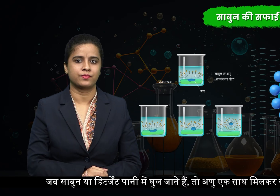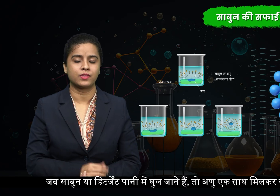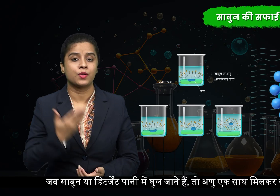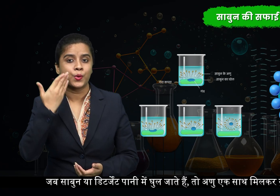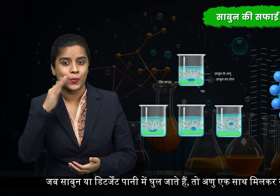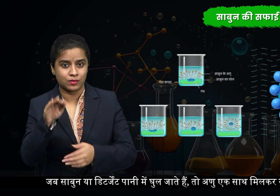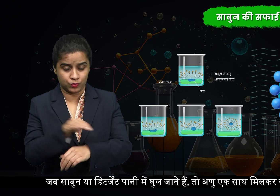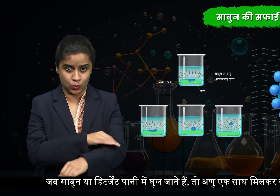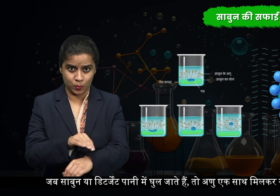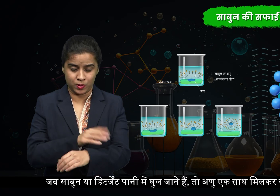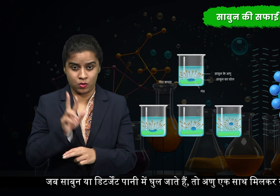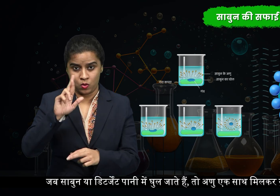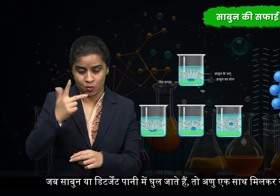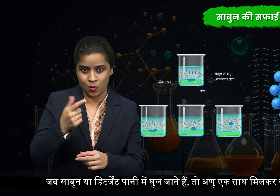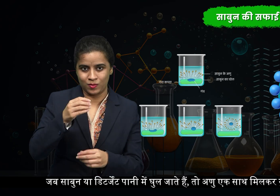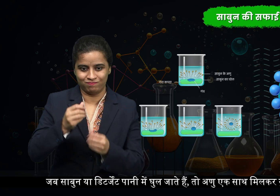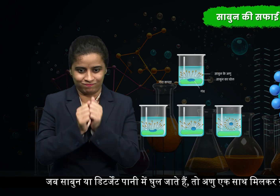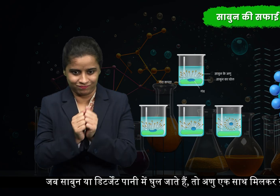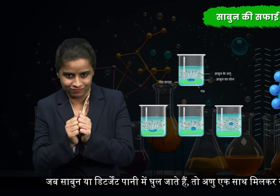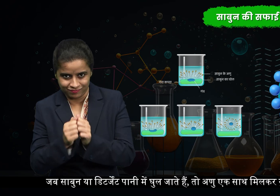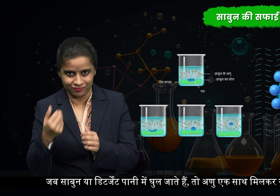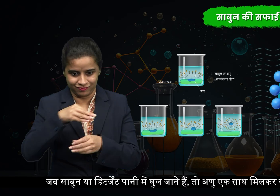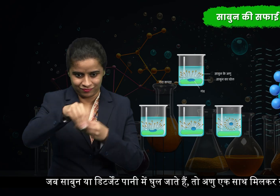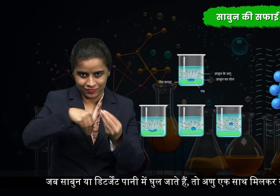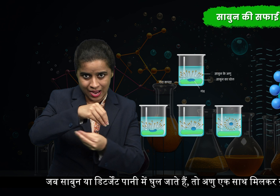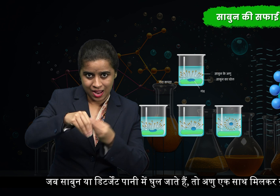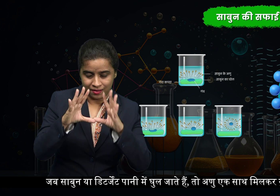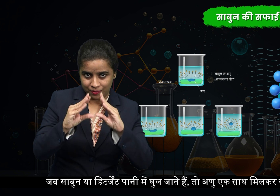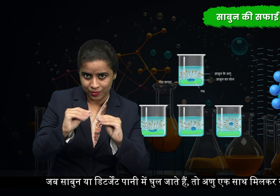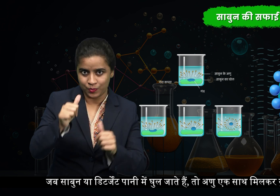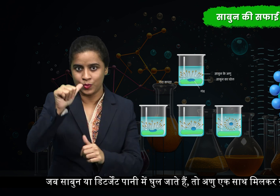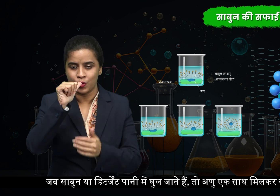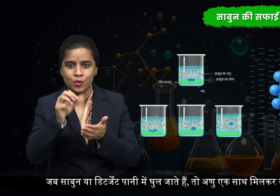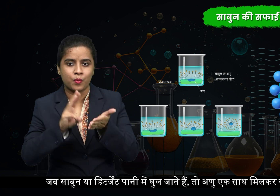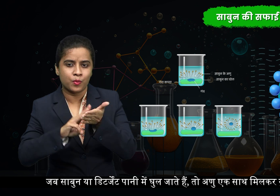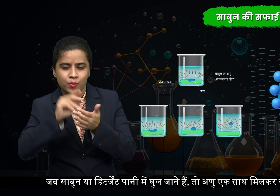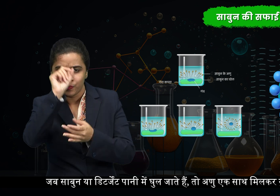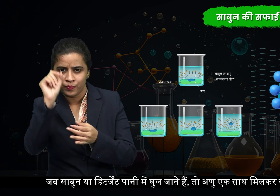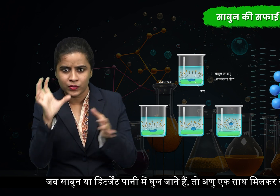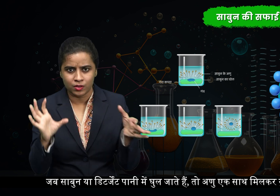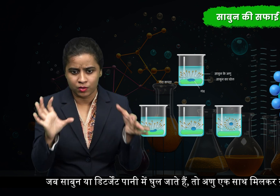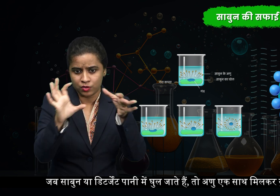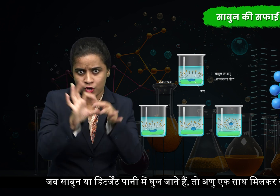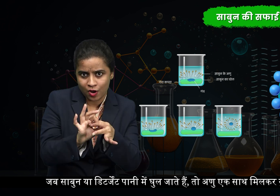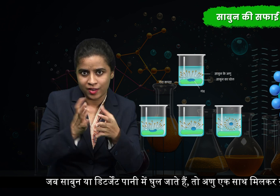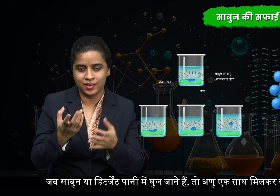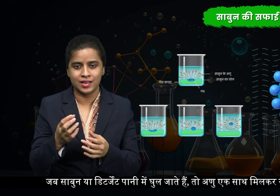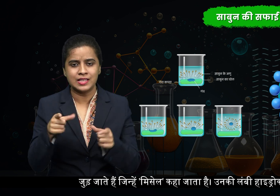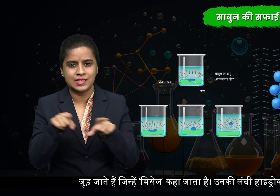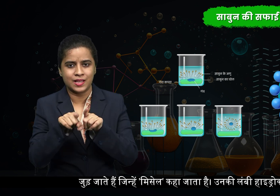जब साबुन या डिटर्जेंट पानी में घुल जाते हैं तो अणु एक साथ मिलकर गुच्छों के रूप में जुड़